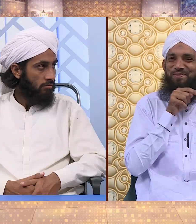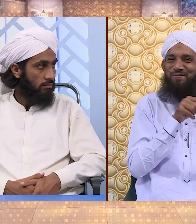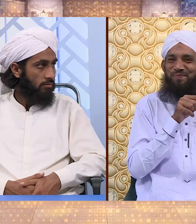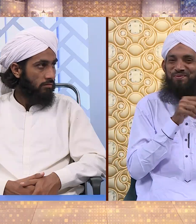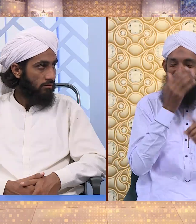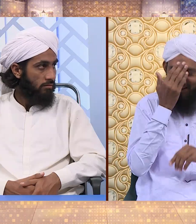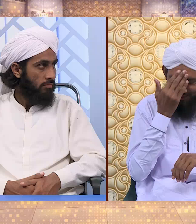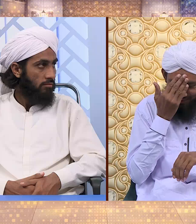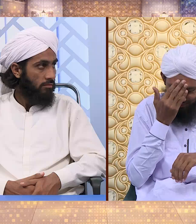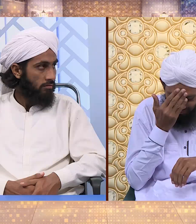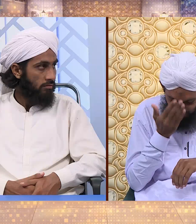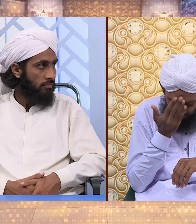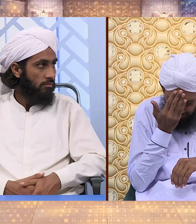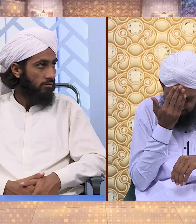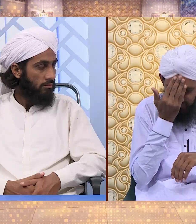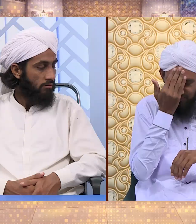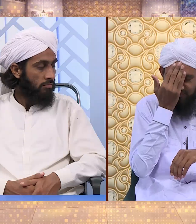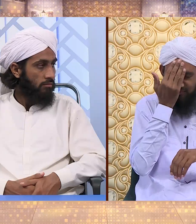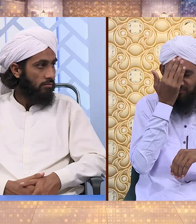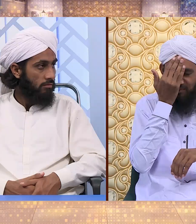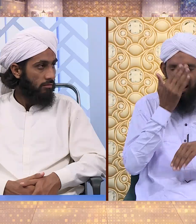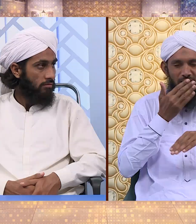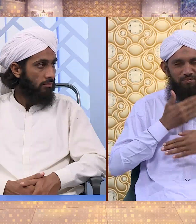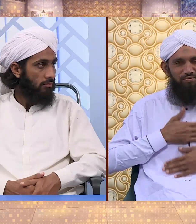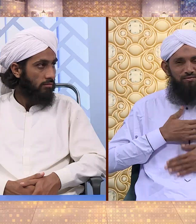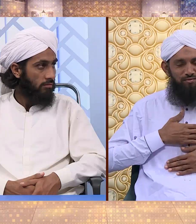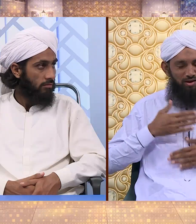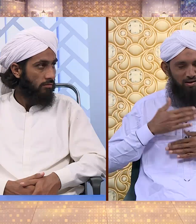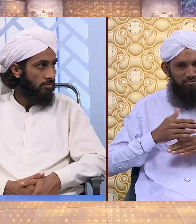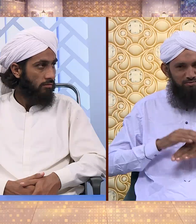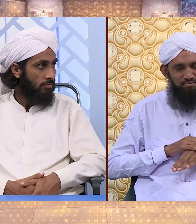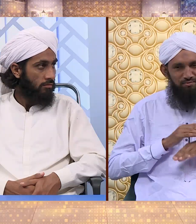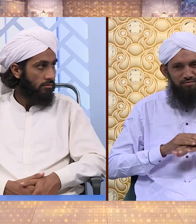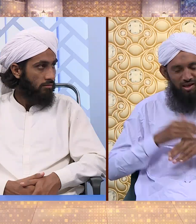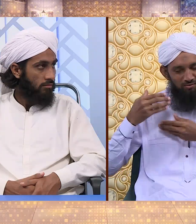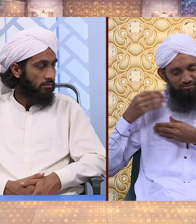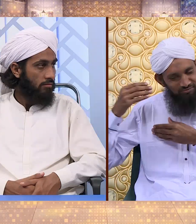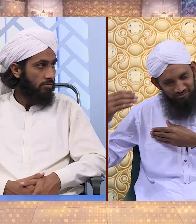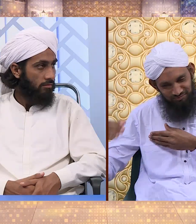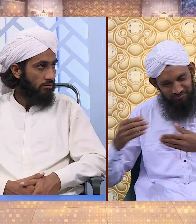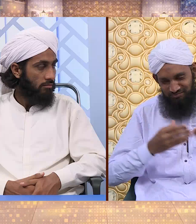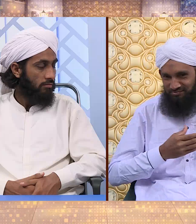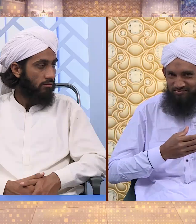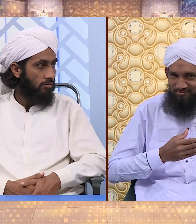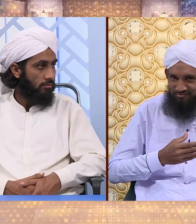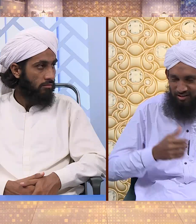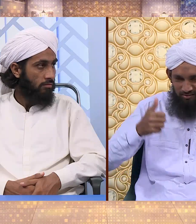نے سجدے سے سر اٹھایا تو ان کو نرمی سے پکڑ کر زمین پر بٹھا دیا پھر جب آپ صلی اللہ علیہ وآلہ